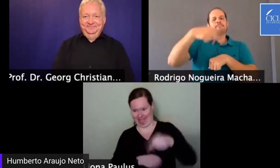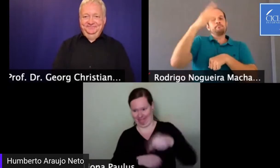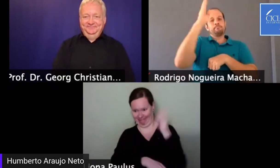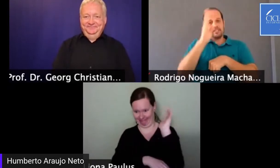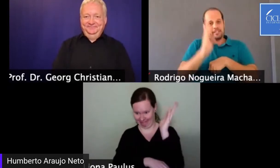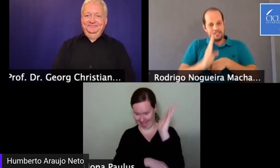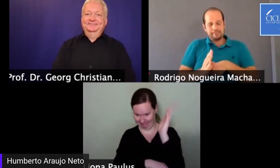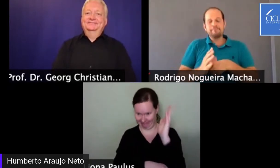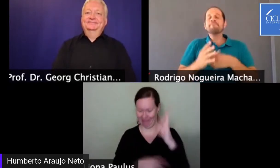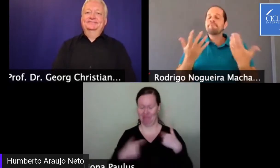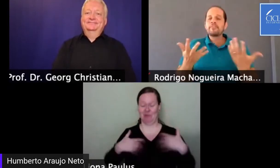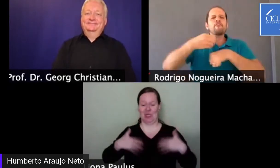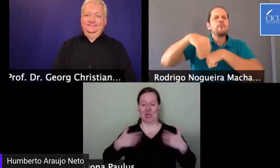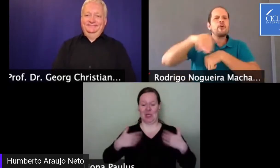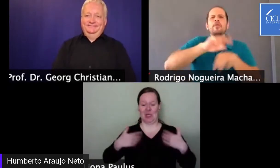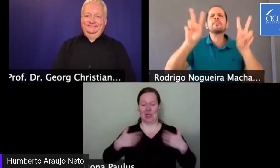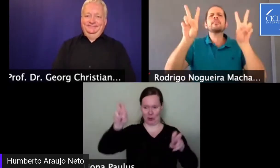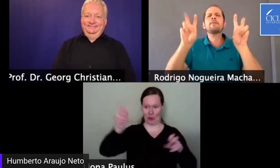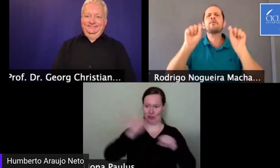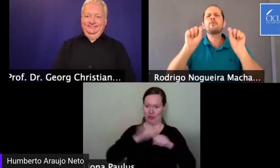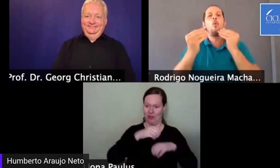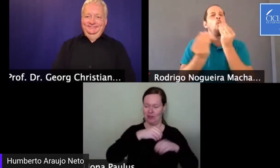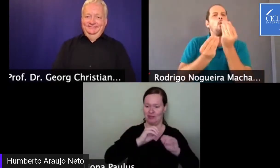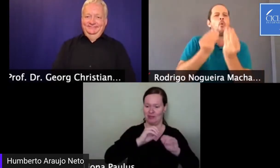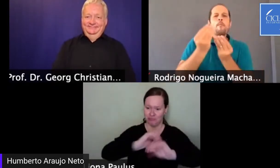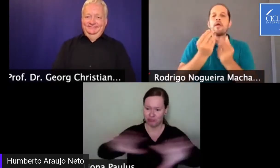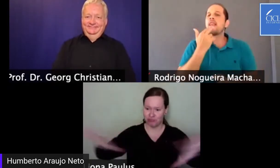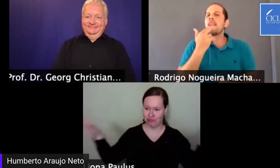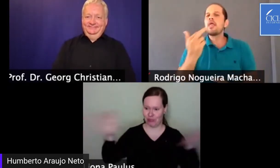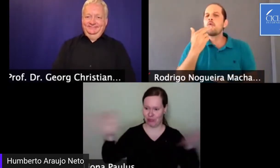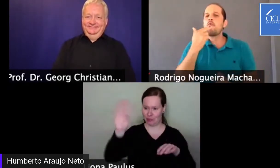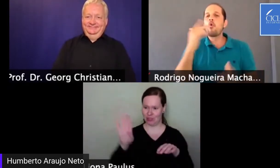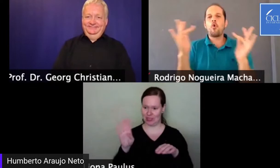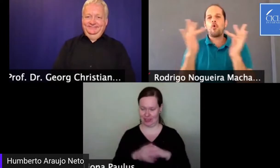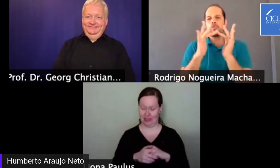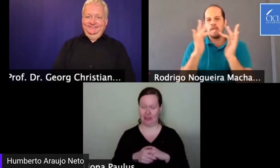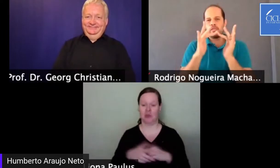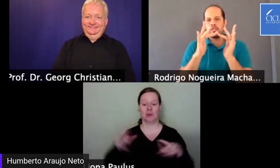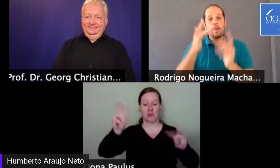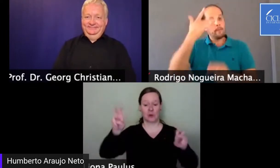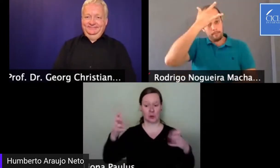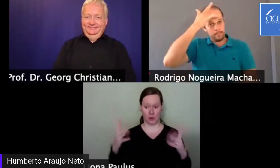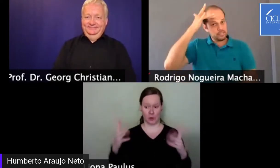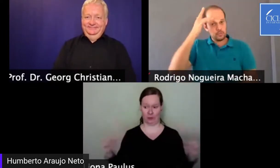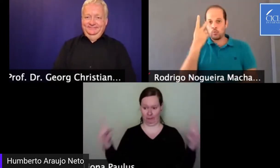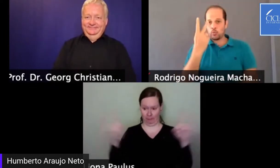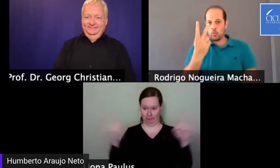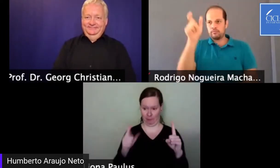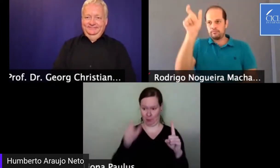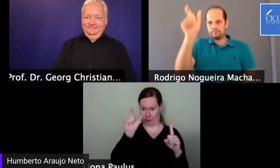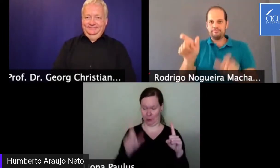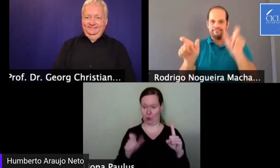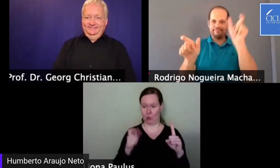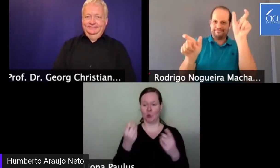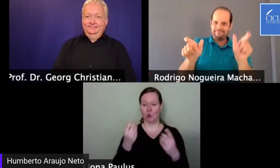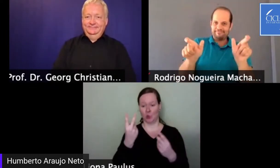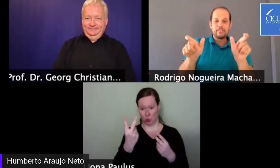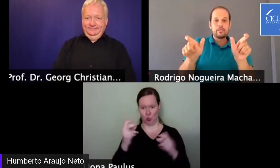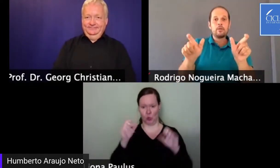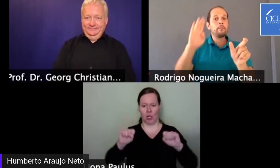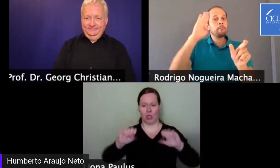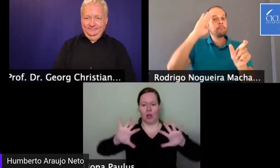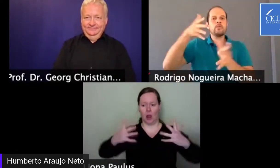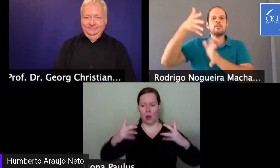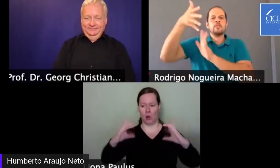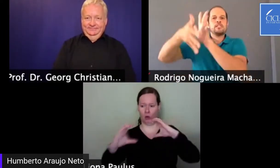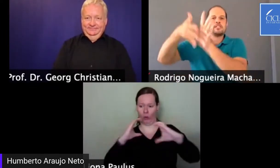aproveitem tudo que será transmitido a respeito das línguas em contato, que é a temática que será abordada pelo